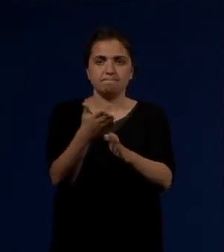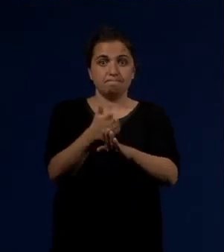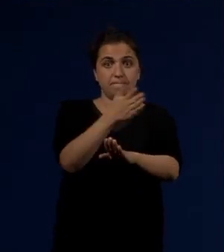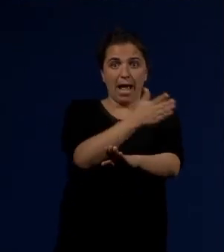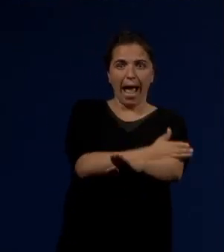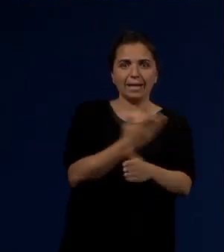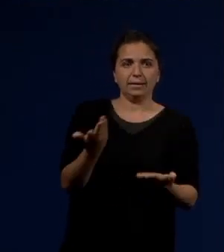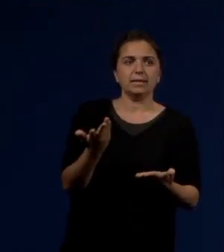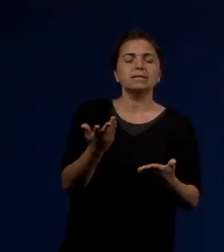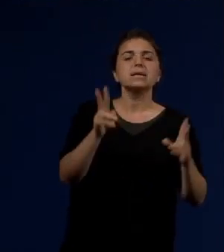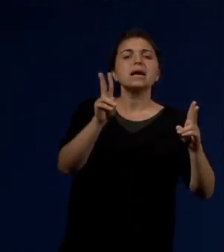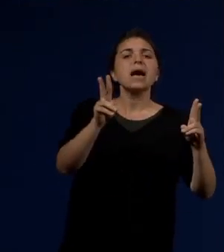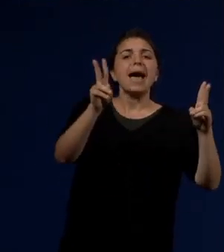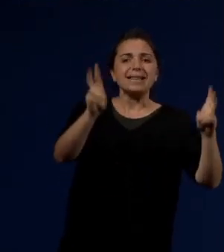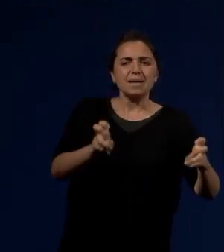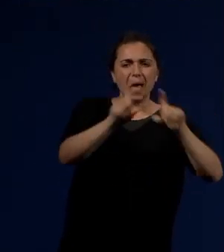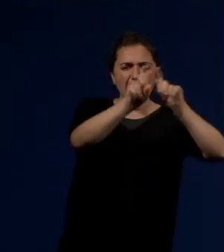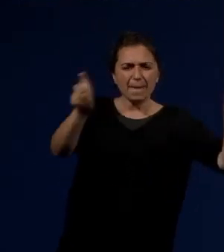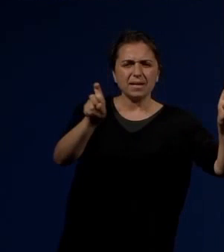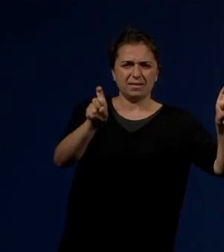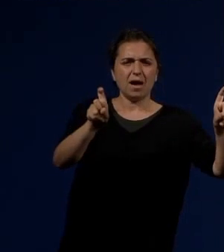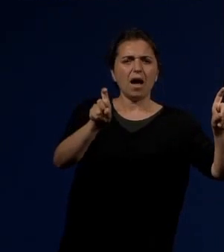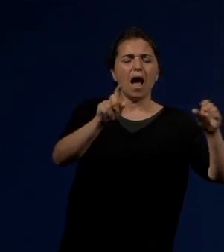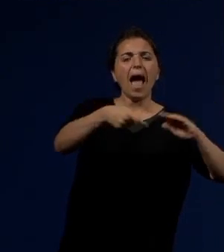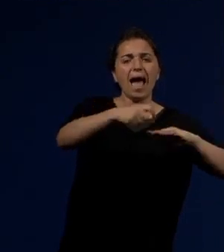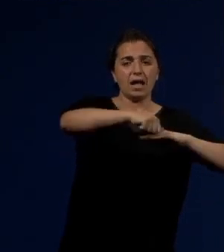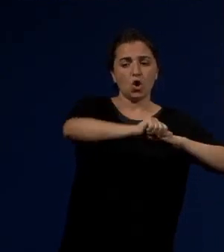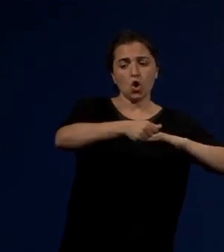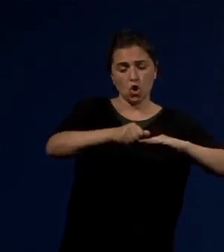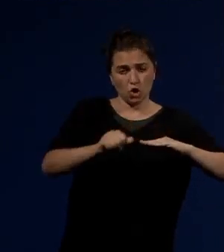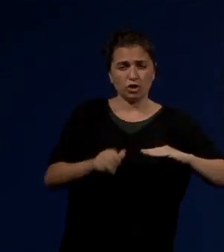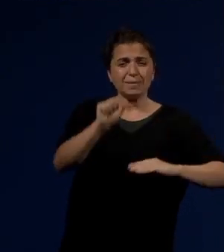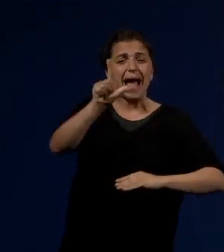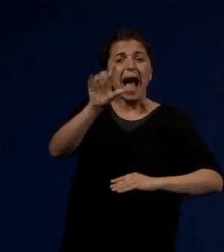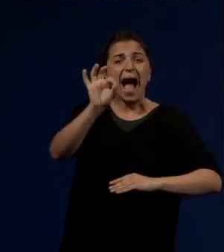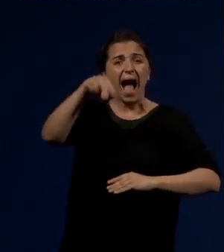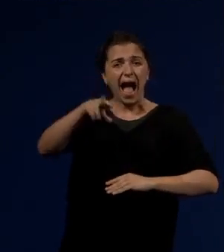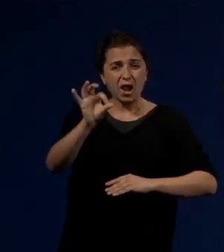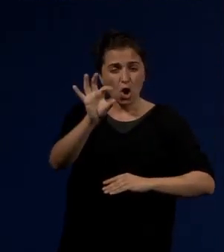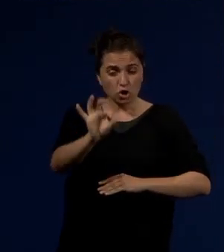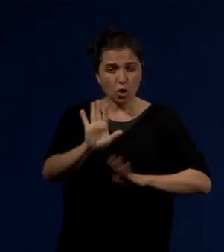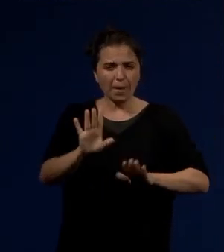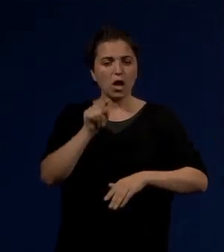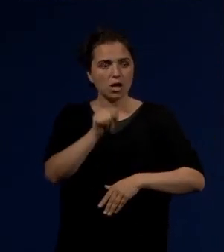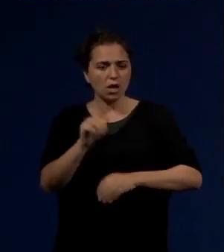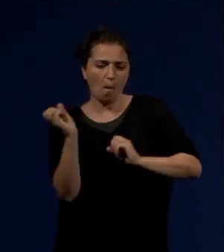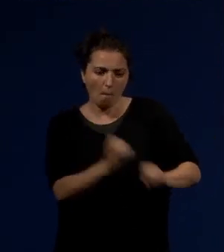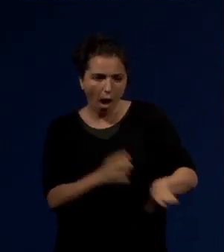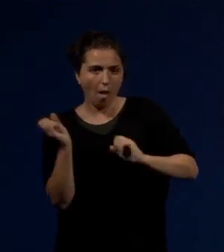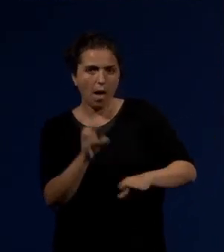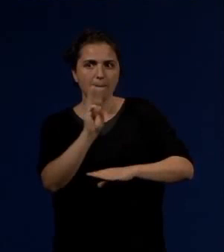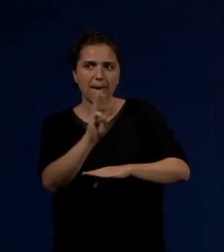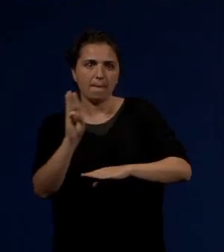anteriormente con Conservas Alonso. Defenderemos os postos de traballo na nosa terra. E a pesar de todo este abandono do